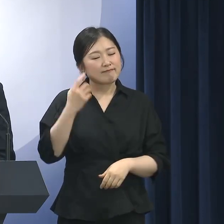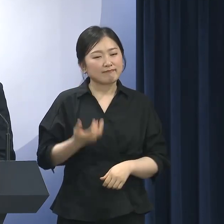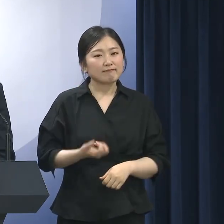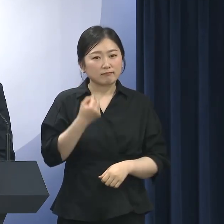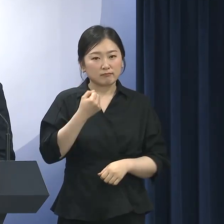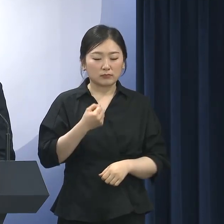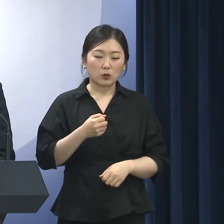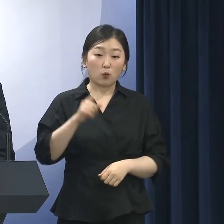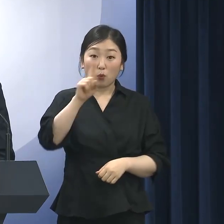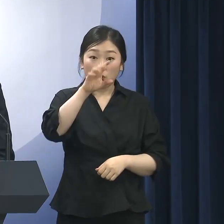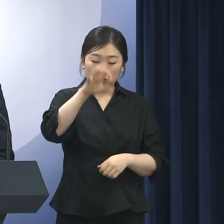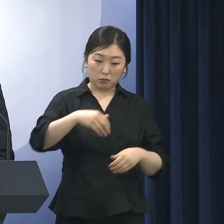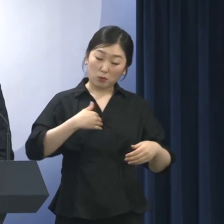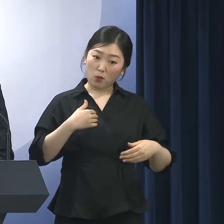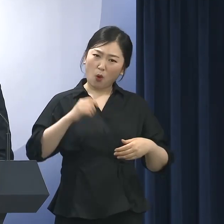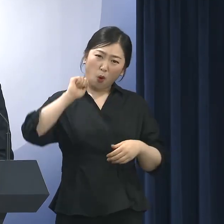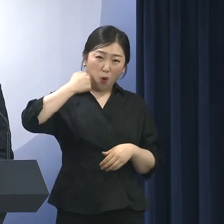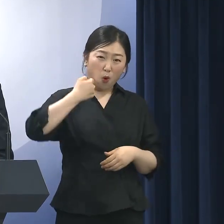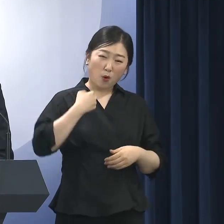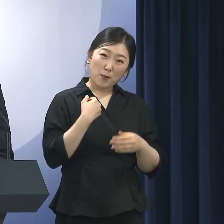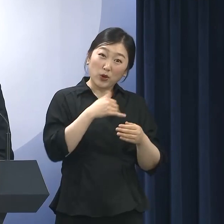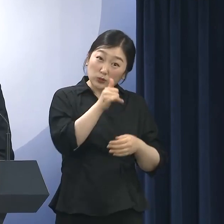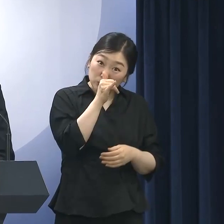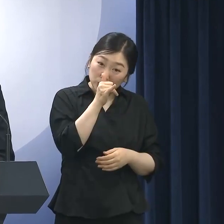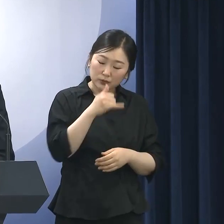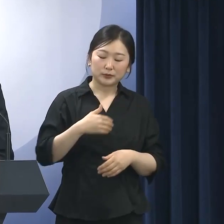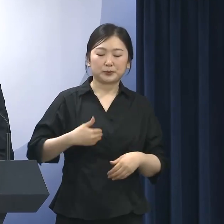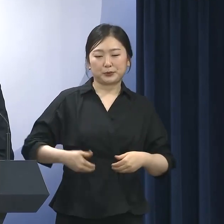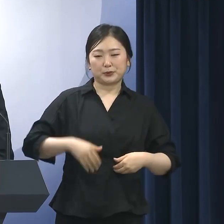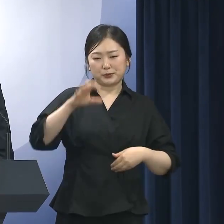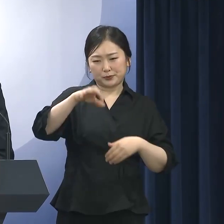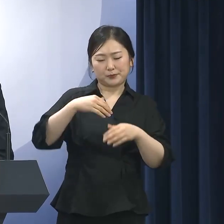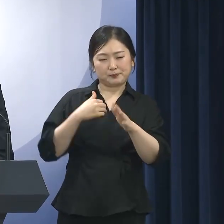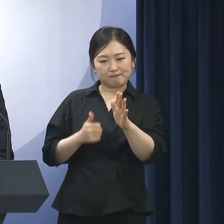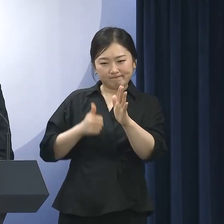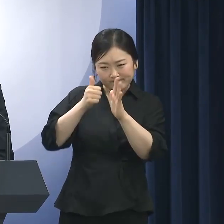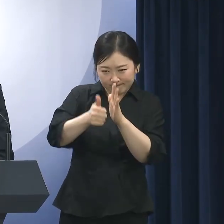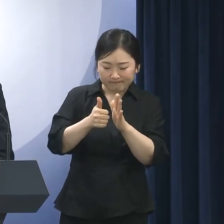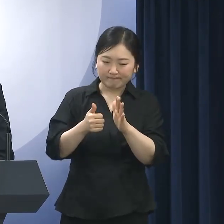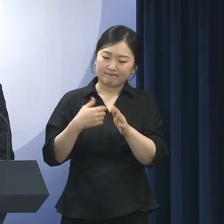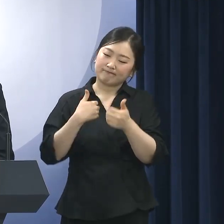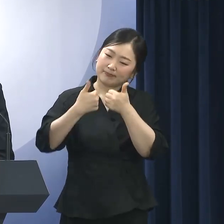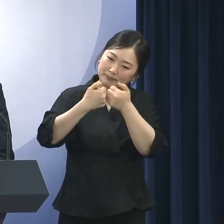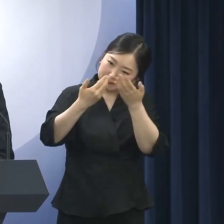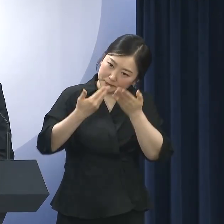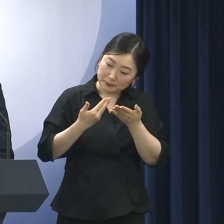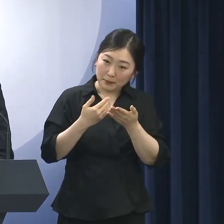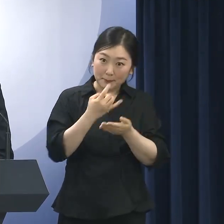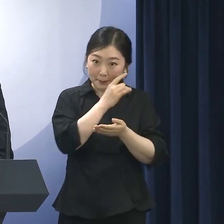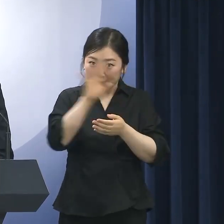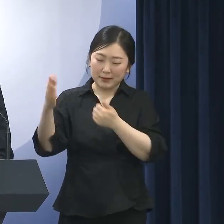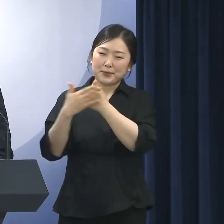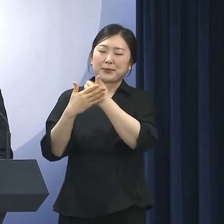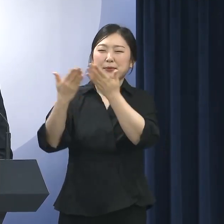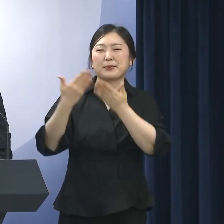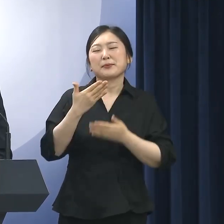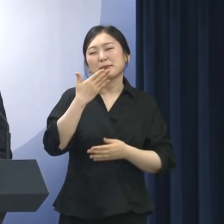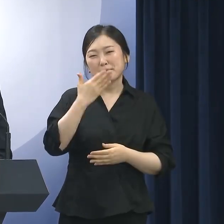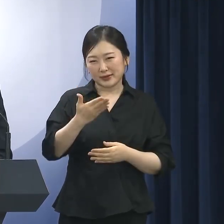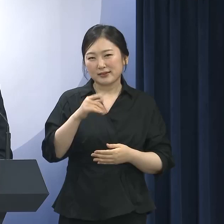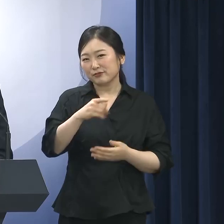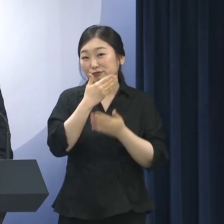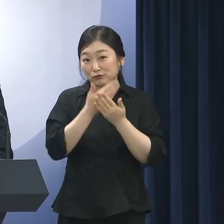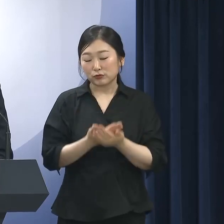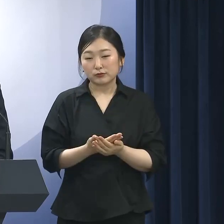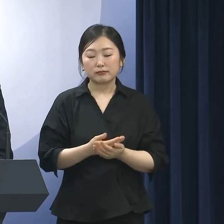지원을 받고 또 여러 관리를 받는 그런 것을 만들도록 그렇게 하겠습니다. 두 번째는 그 발굴을 첫 번째 해야 되기